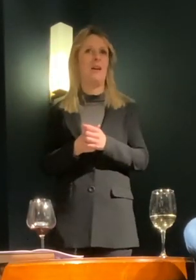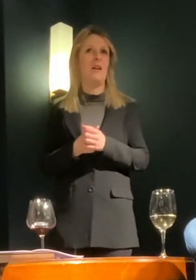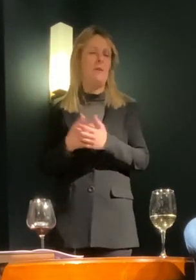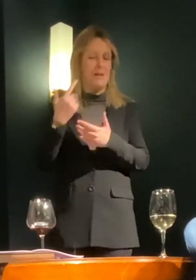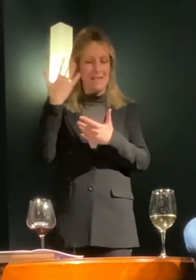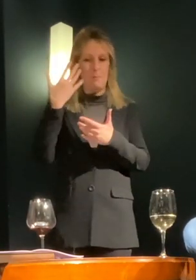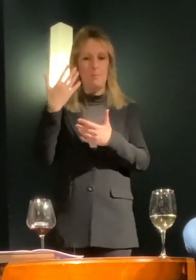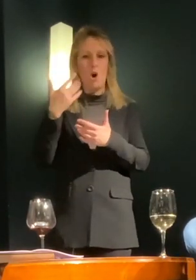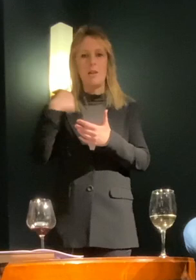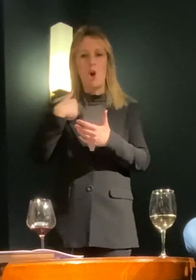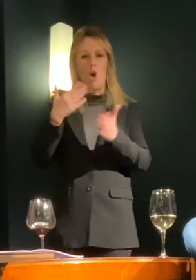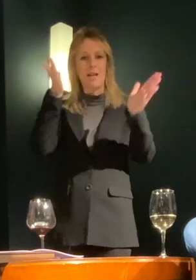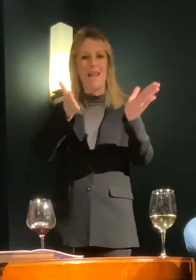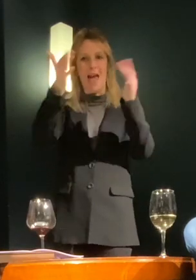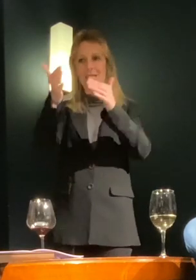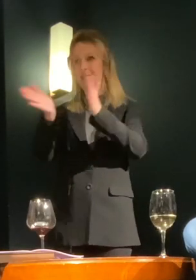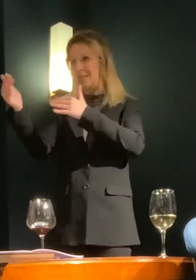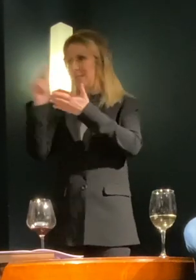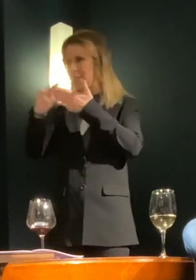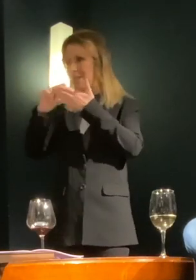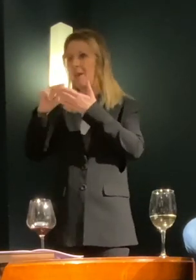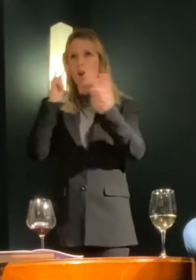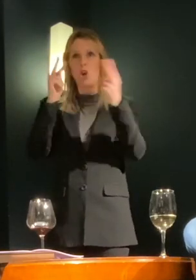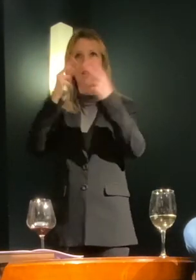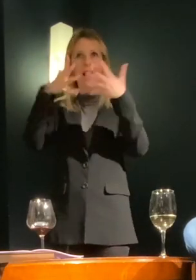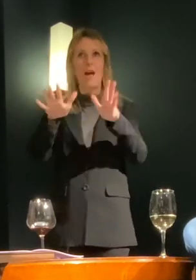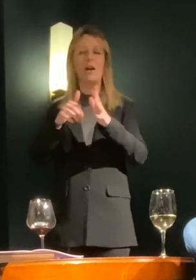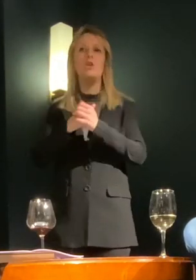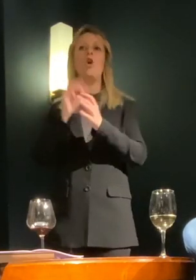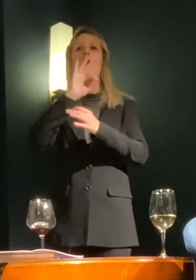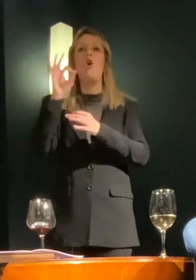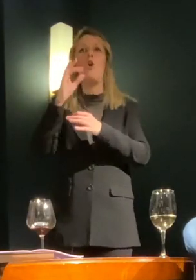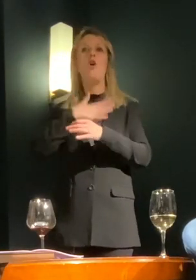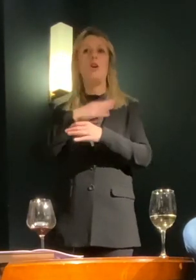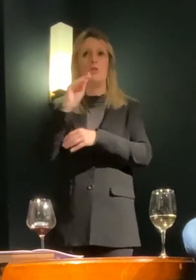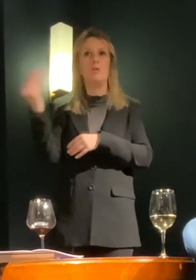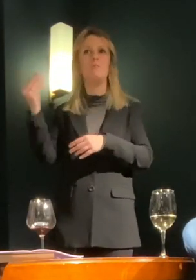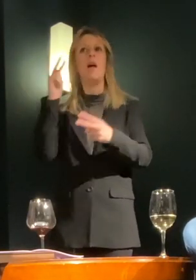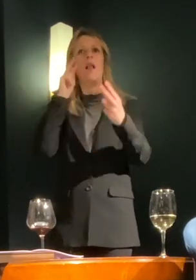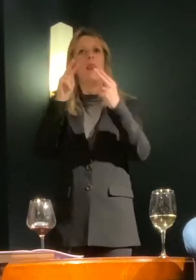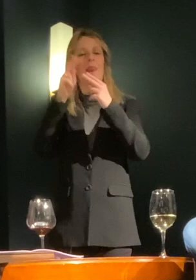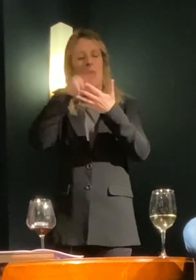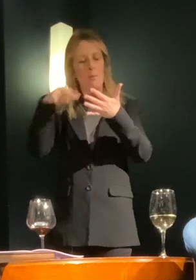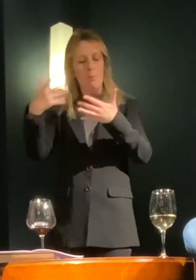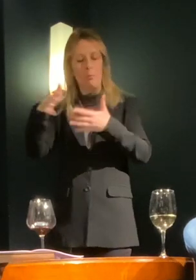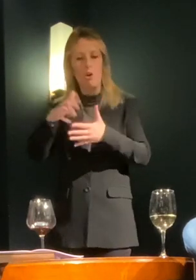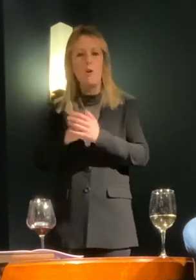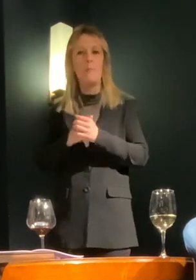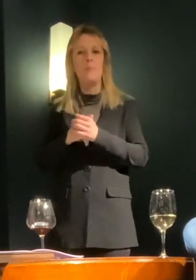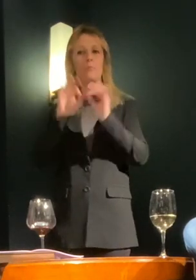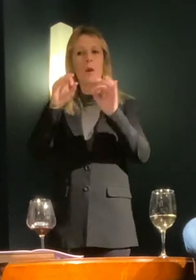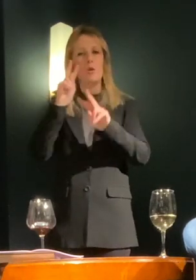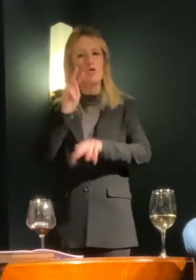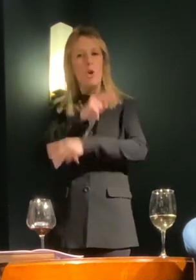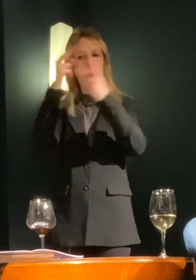incontrato le classi o magari ho parlato con adolescenti che avevano letto il libro, è stata scoprire che gli adolescenti